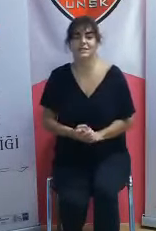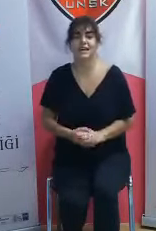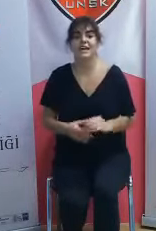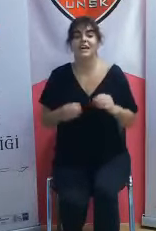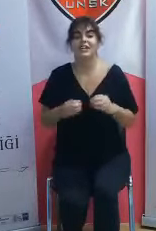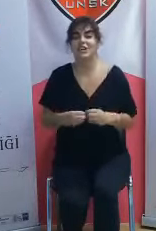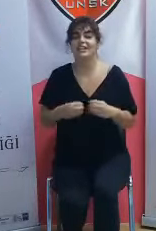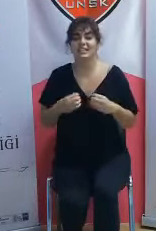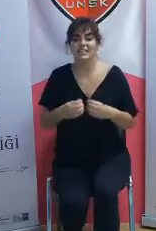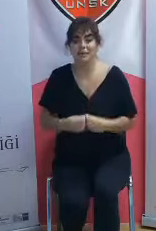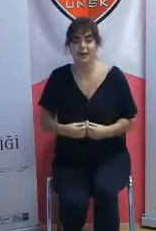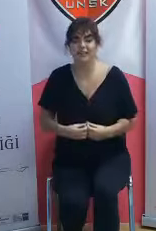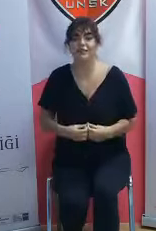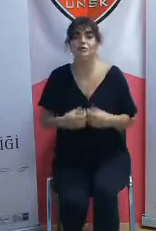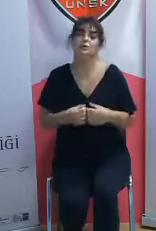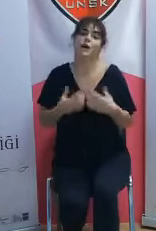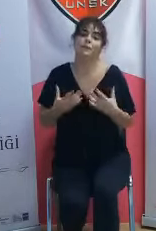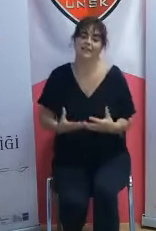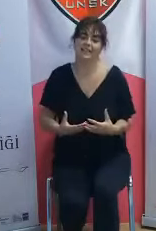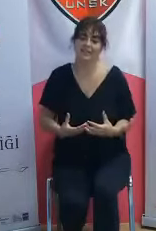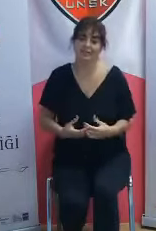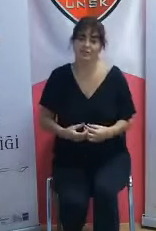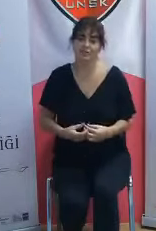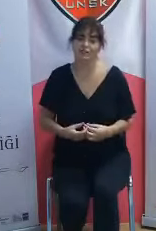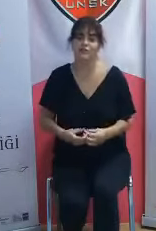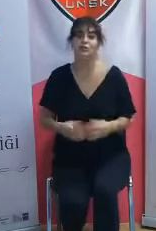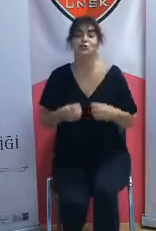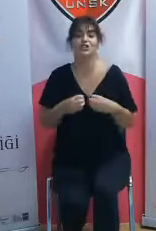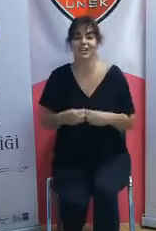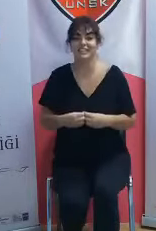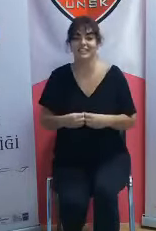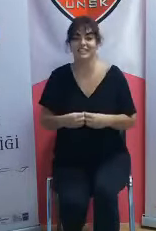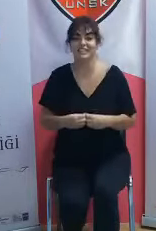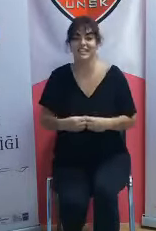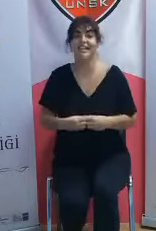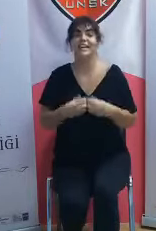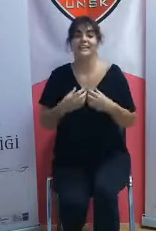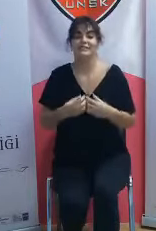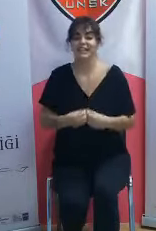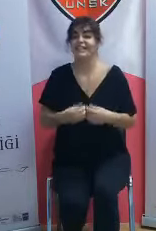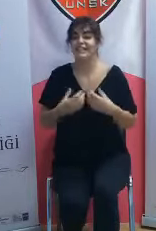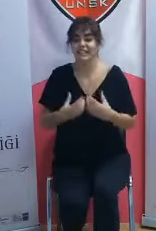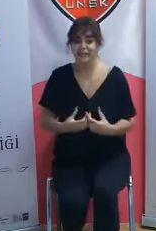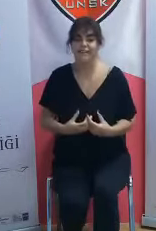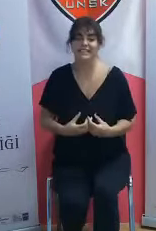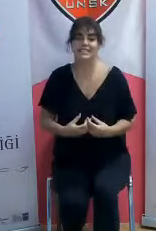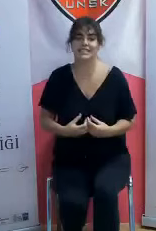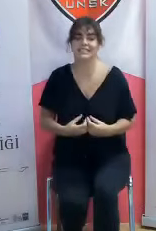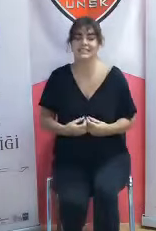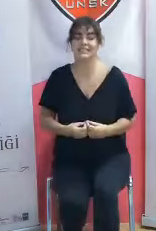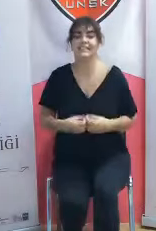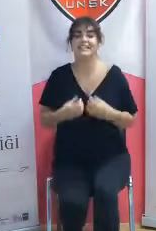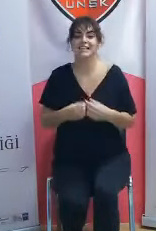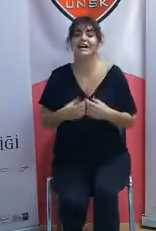size. İşaretleri yaparken lütfen mimiklerinizi kullanın. Çünkü işaretlerinizi ve ne demek istediğinizi daha